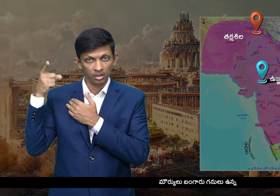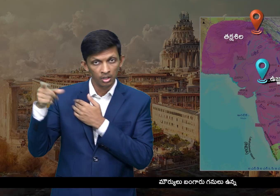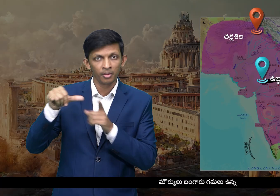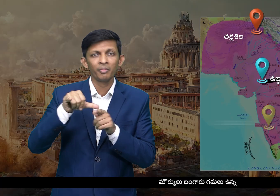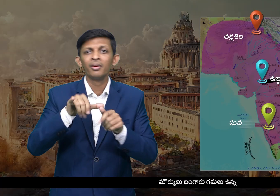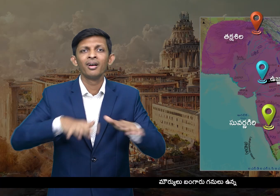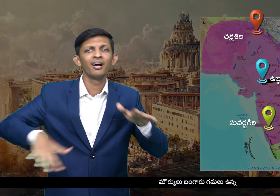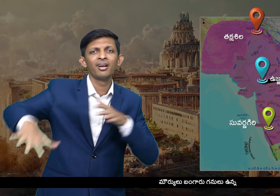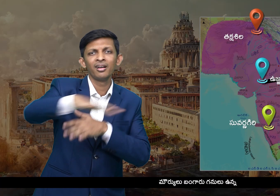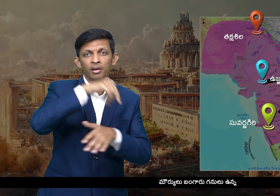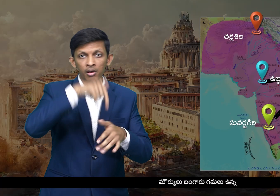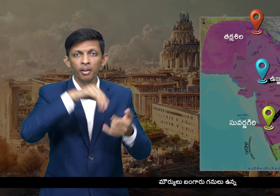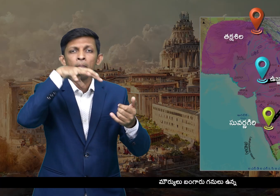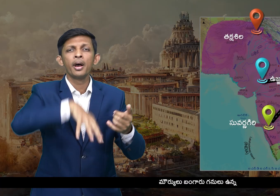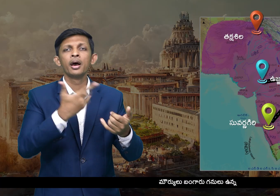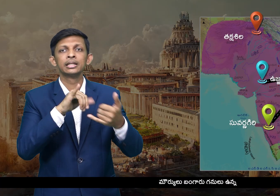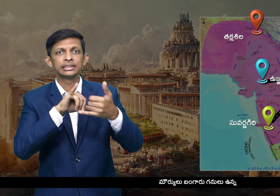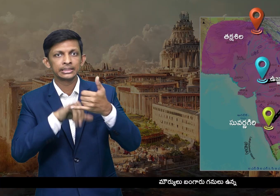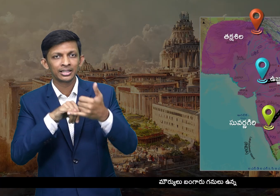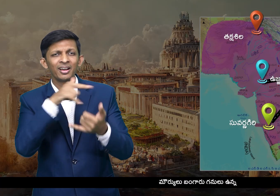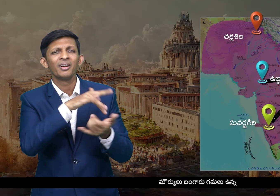మౌర్యులు బంగారు గనులు ఉన్న